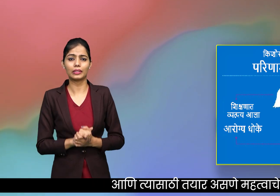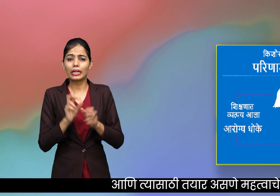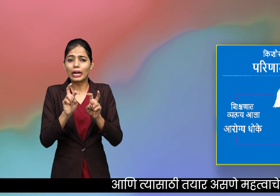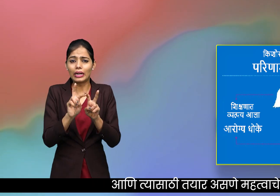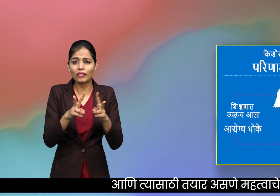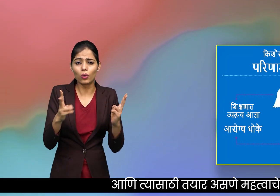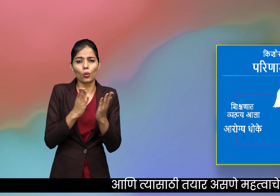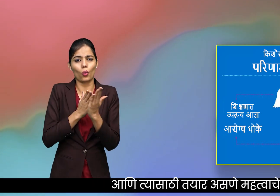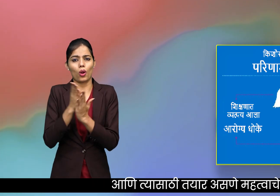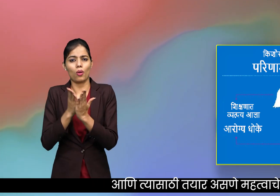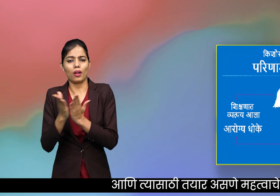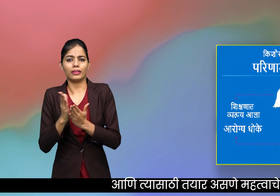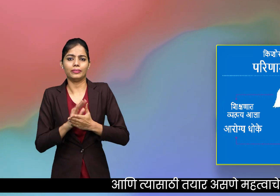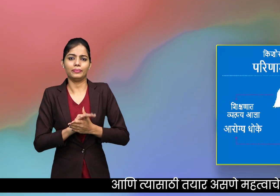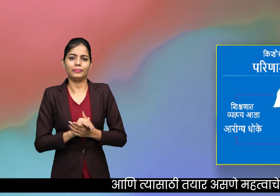आहे.